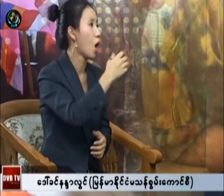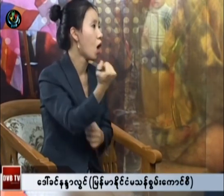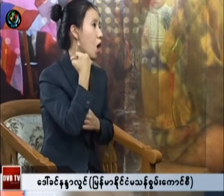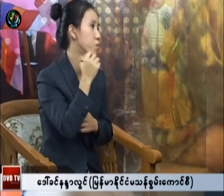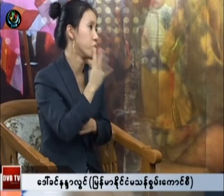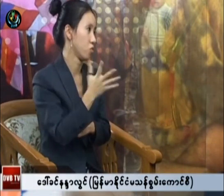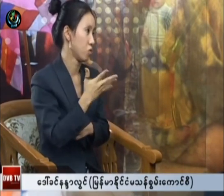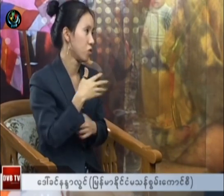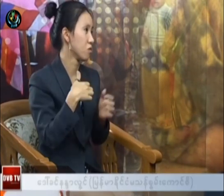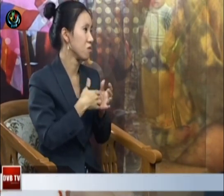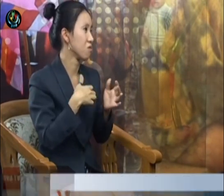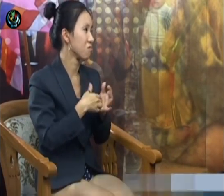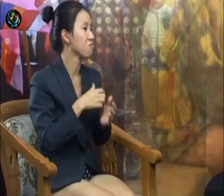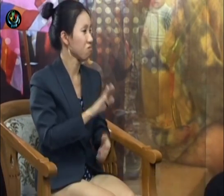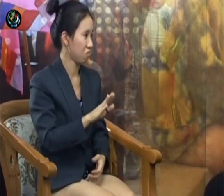နိုင်ပဲဖြစ်ခဲ့ရပါတယ်